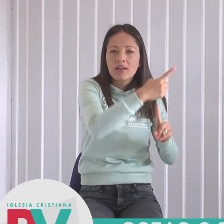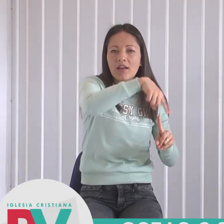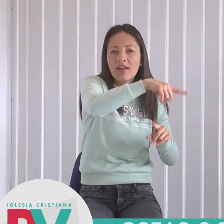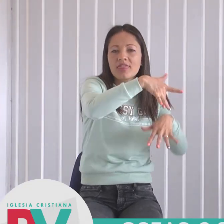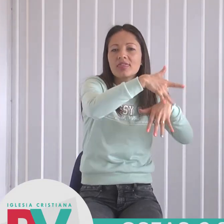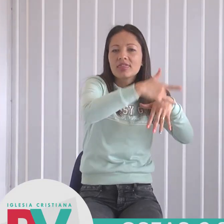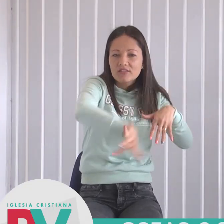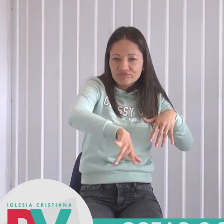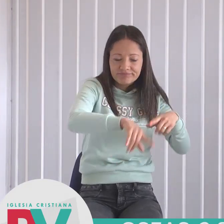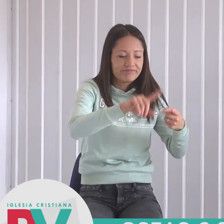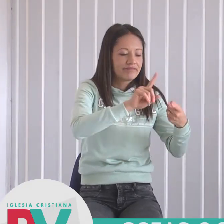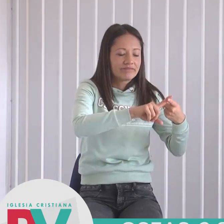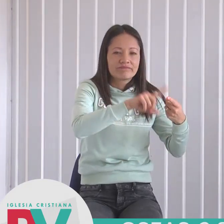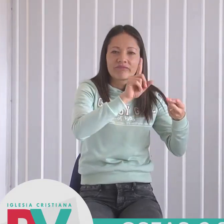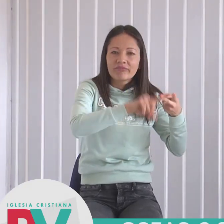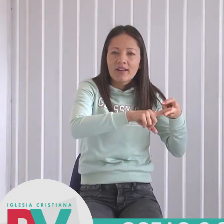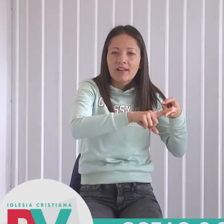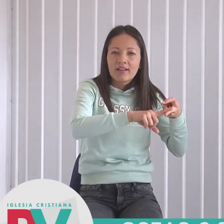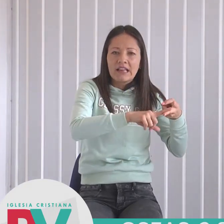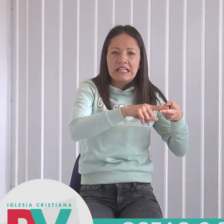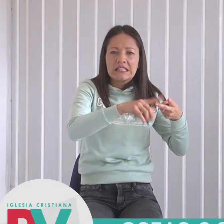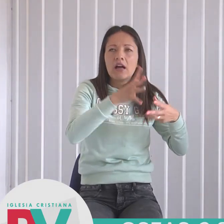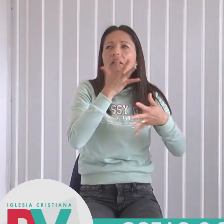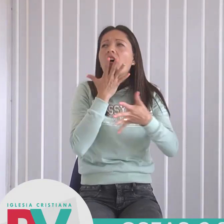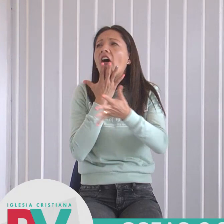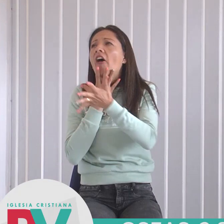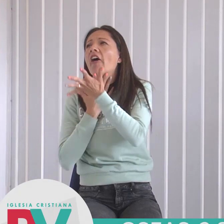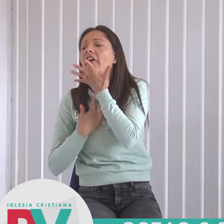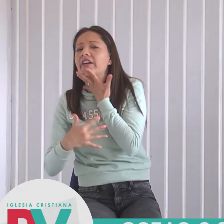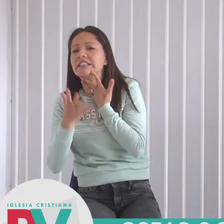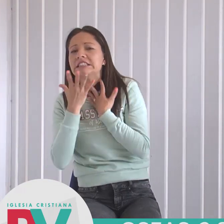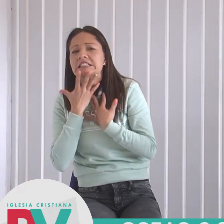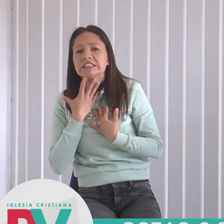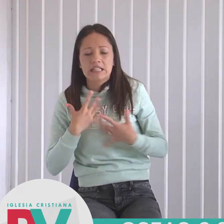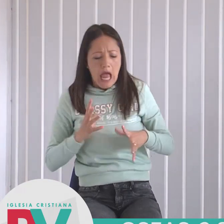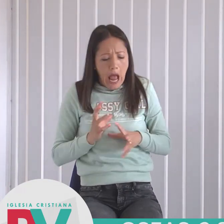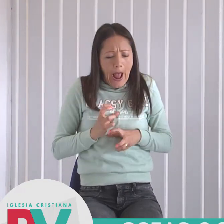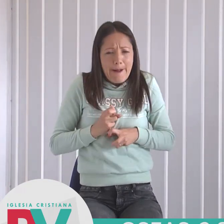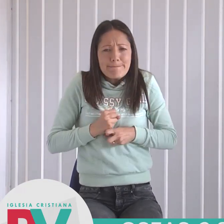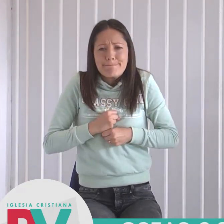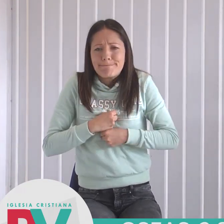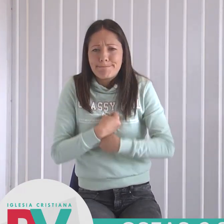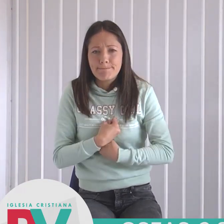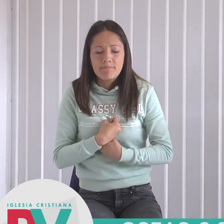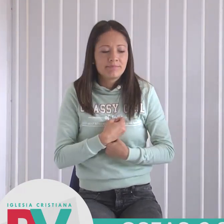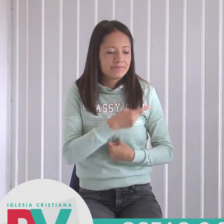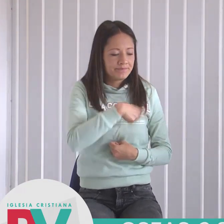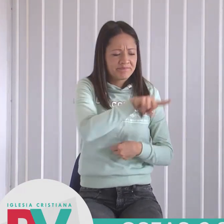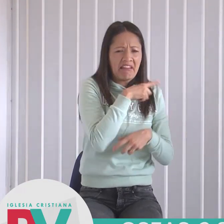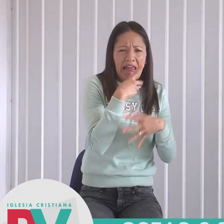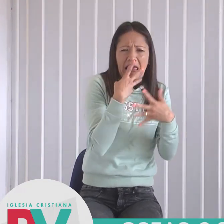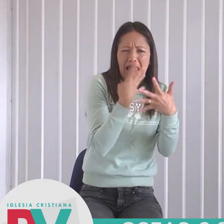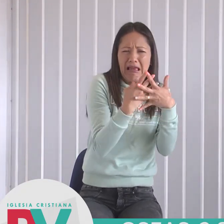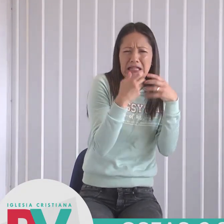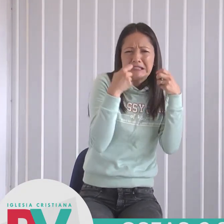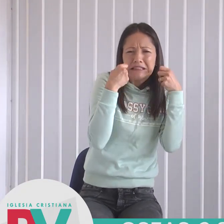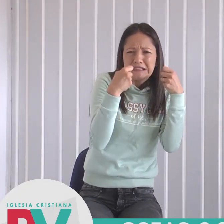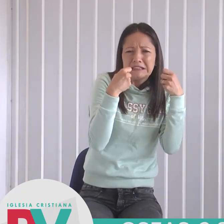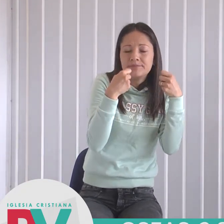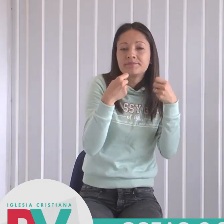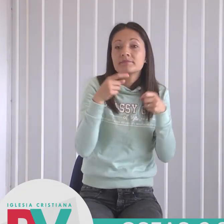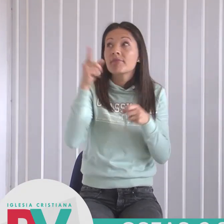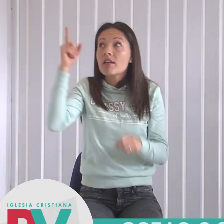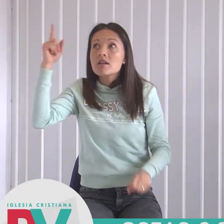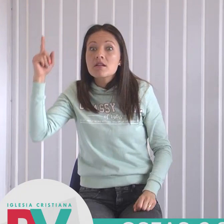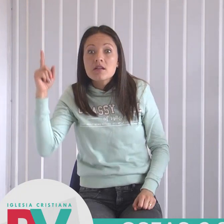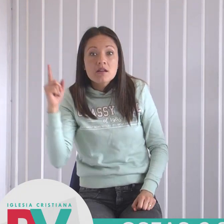Estábamos desnudos, estábamos sedientos, estábamos hambrientos, estábamos encarcelados. Y